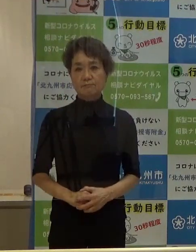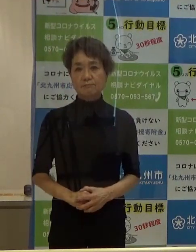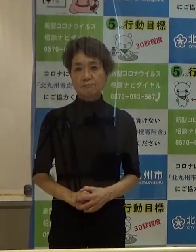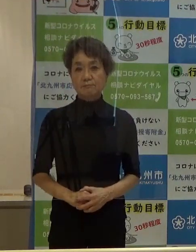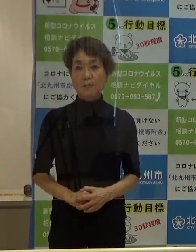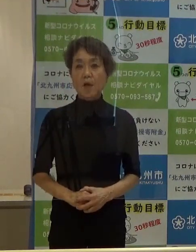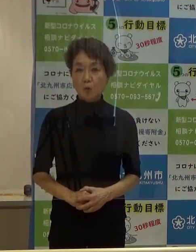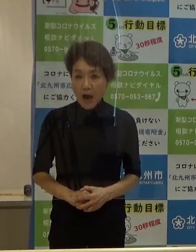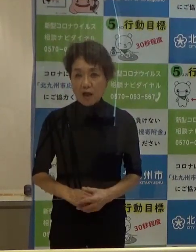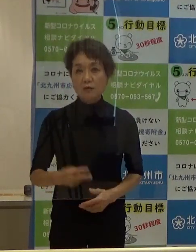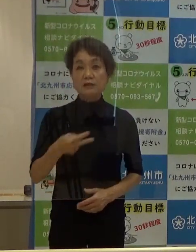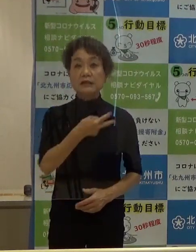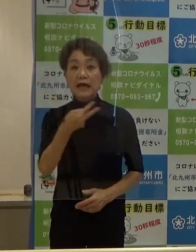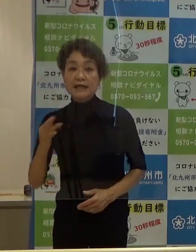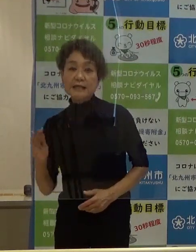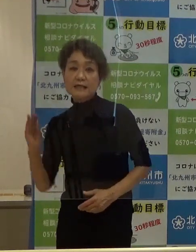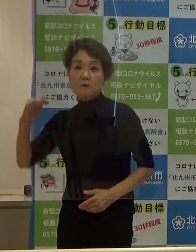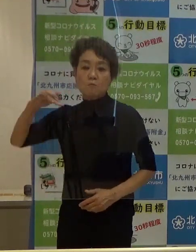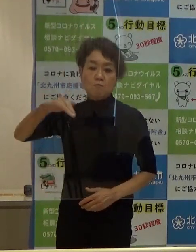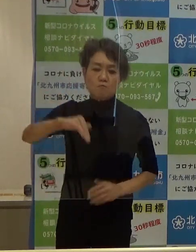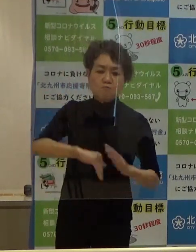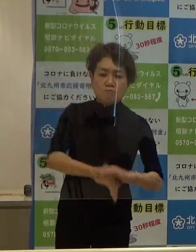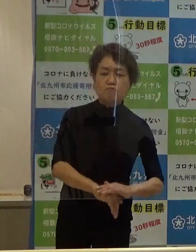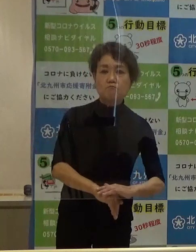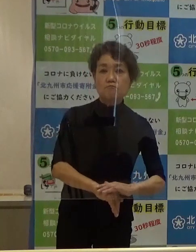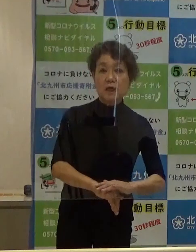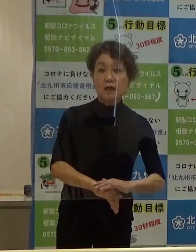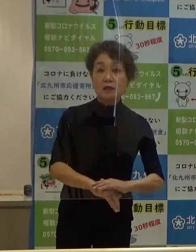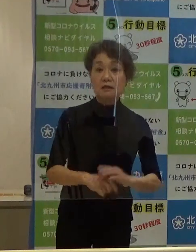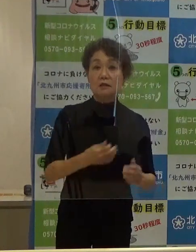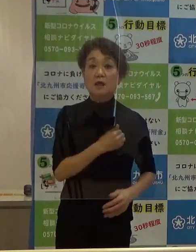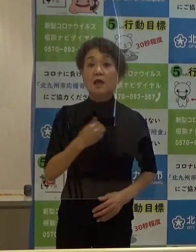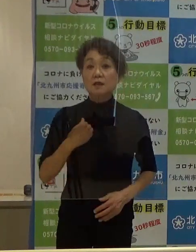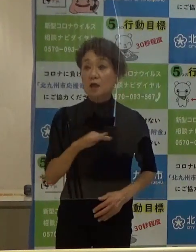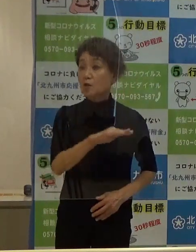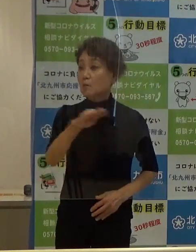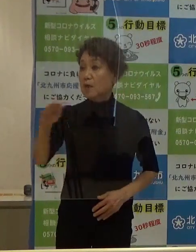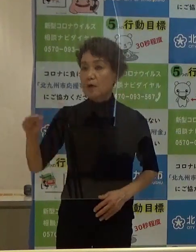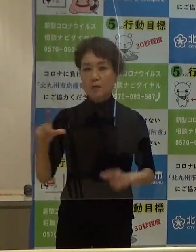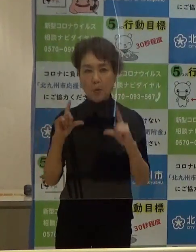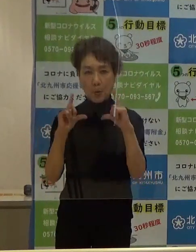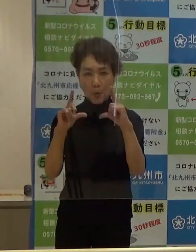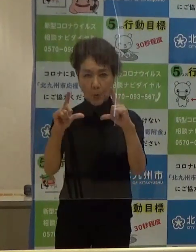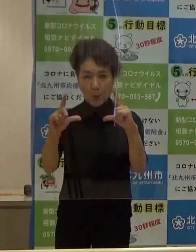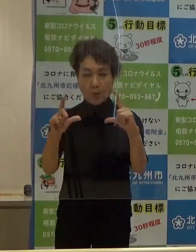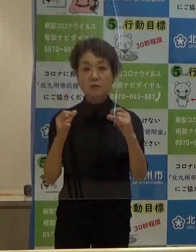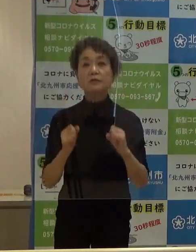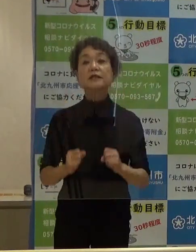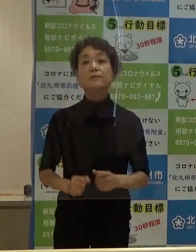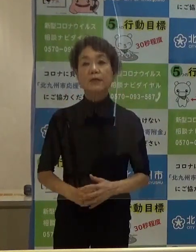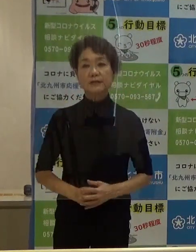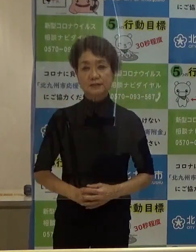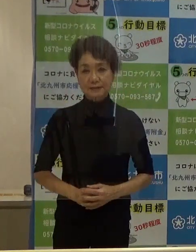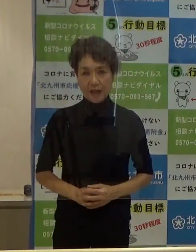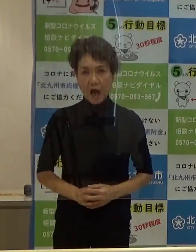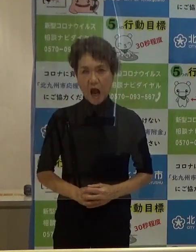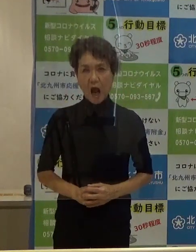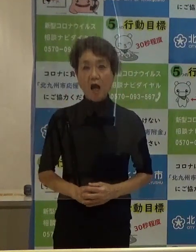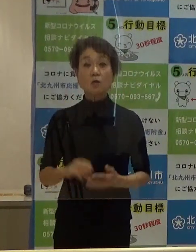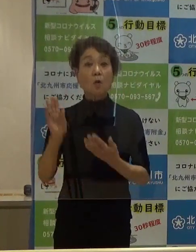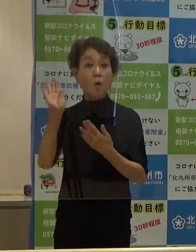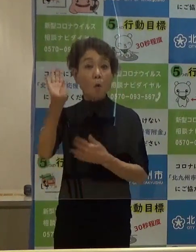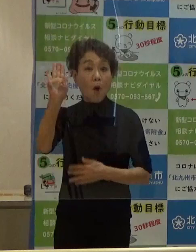いわゆる第2波を抑え込むことができたというふうに皆様にここでご報告をさせていただいた後